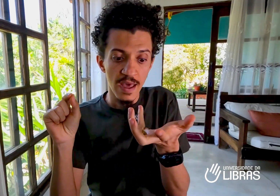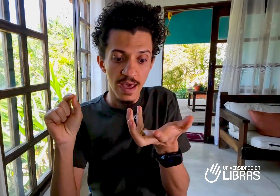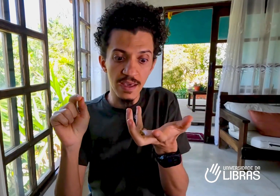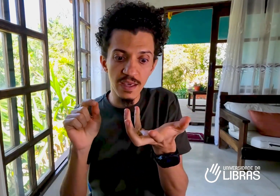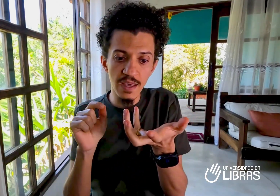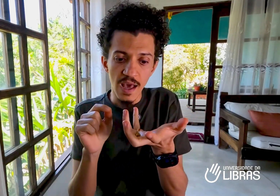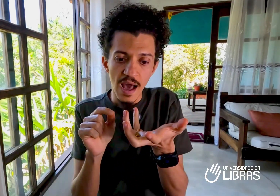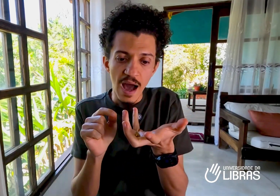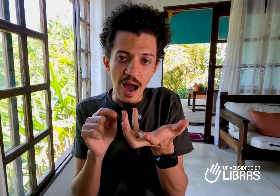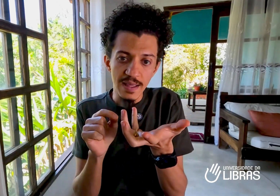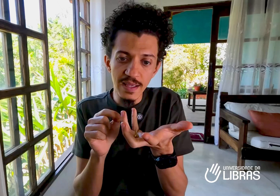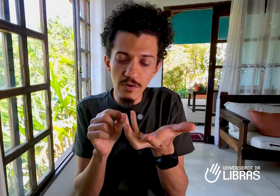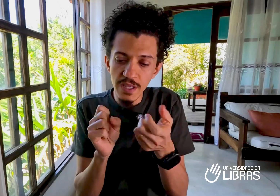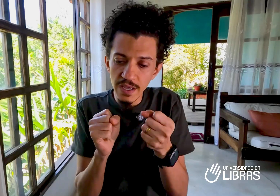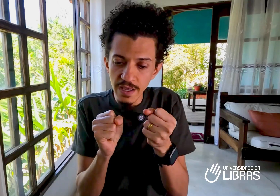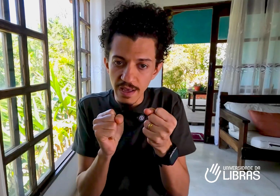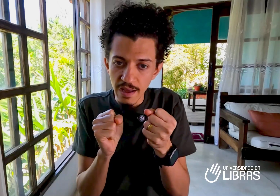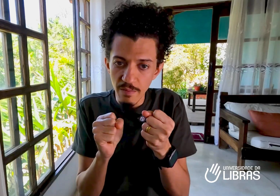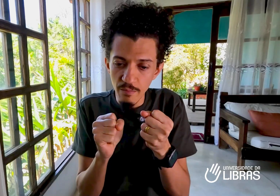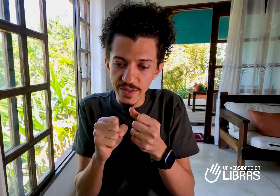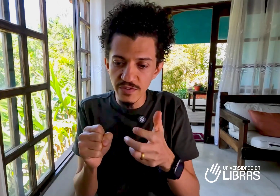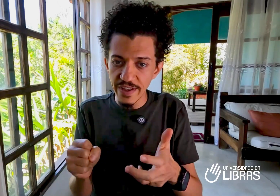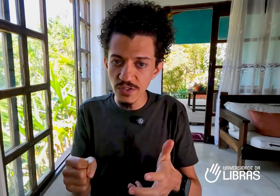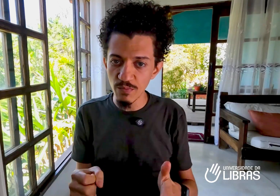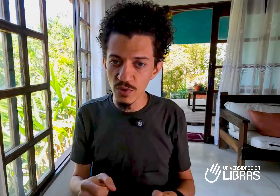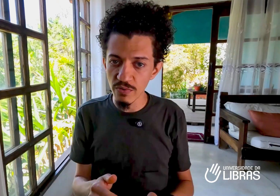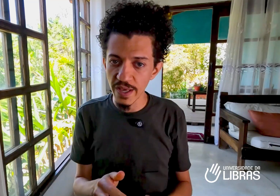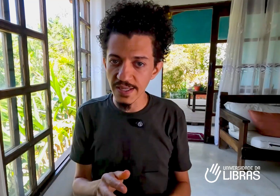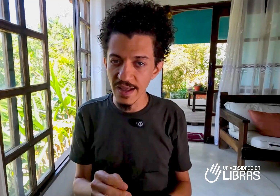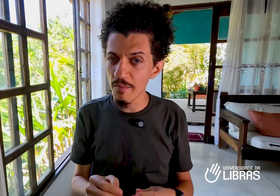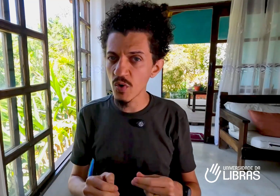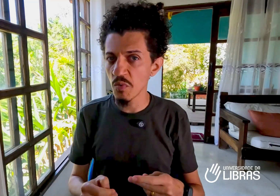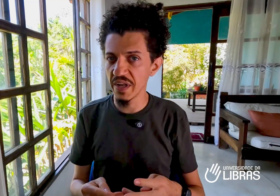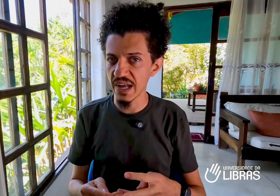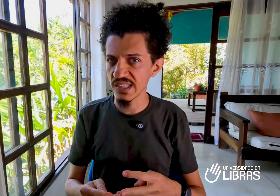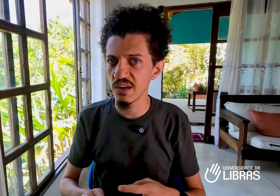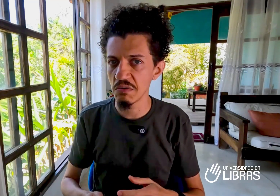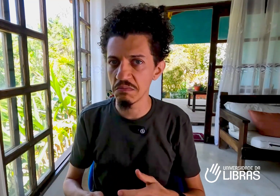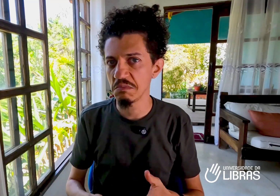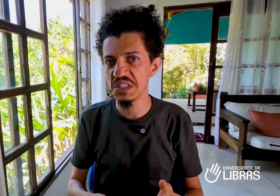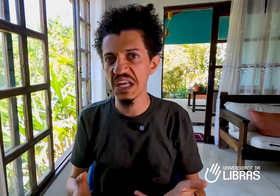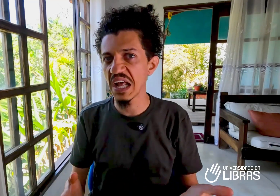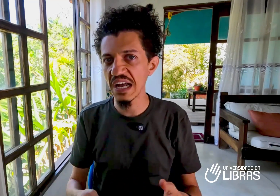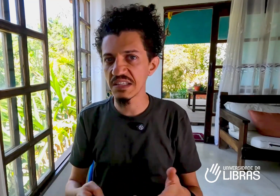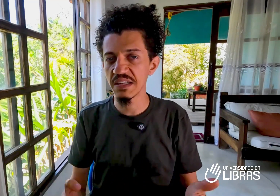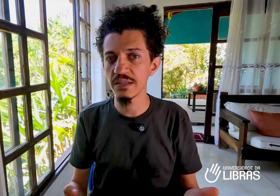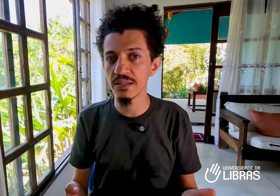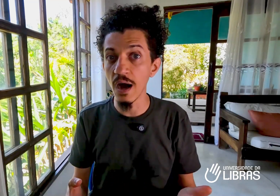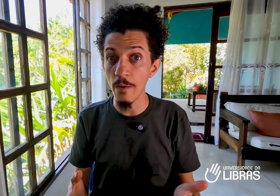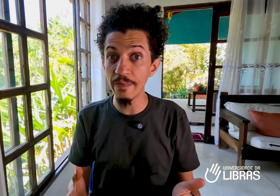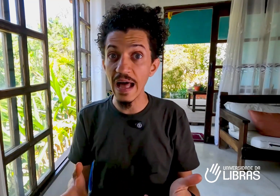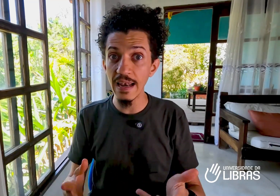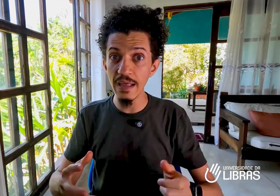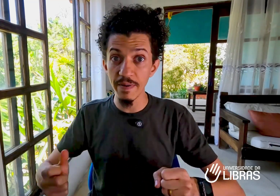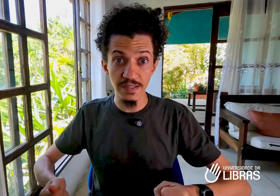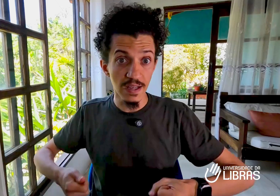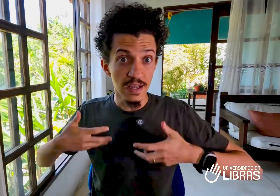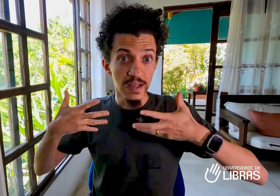em que aquilo que muitas vezes no português é uma comunicação sem graça, sem sal, na Libras se